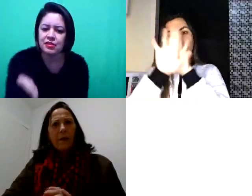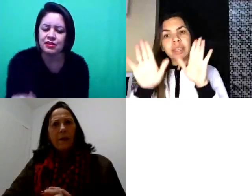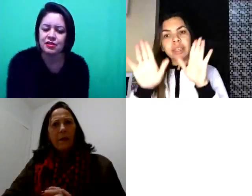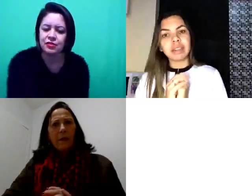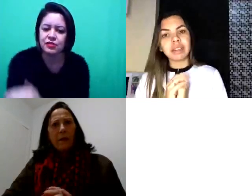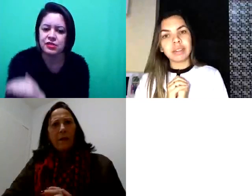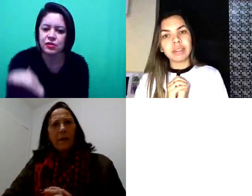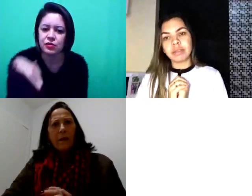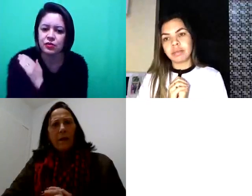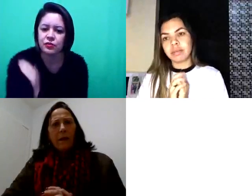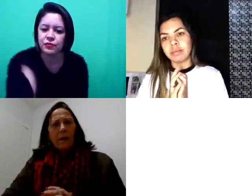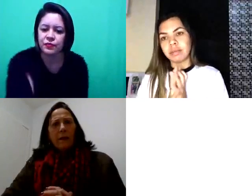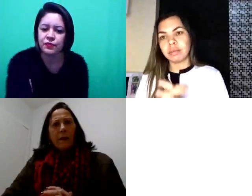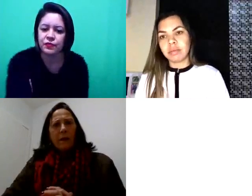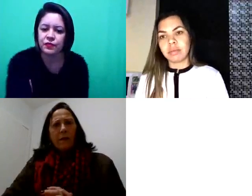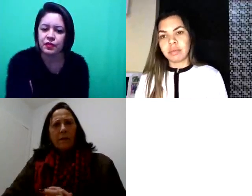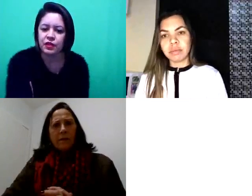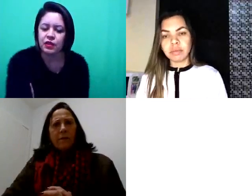o que você colocou.